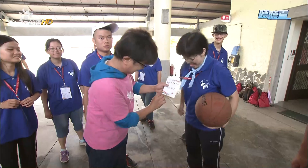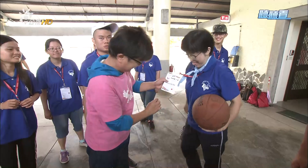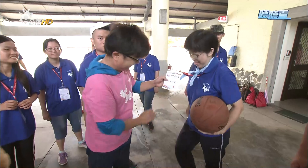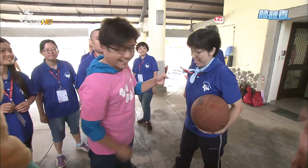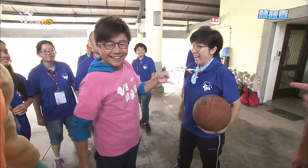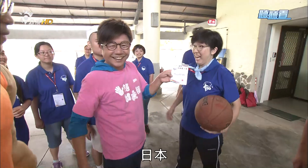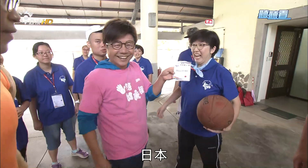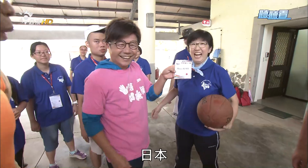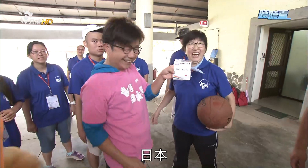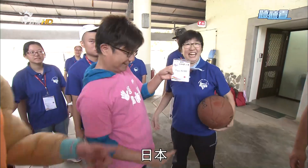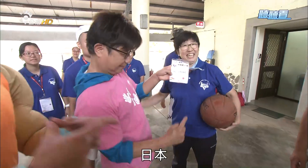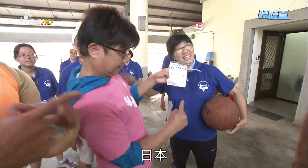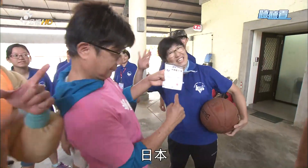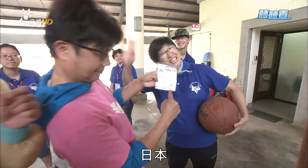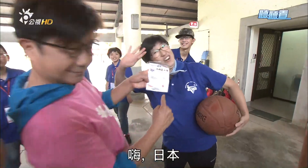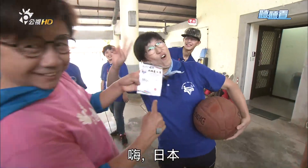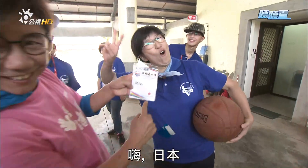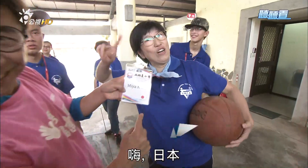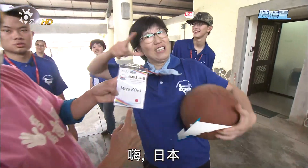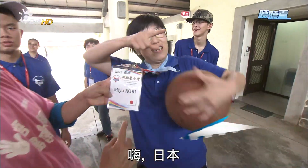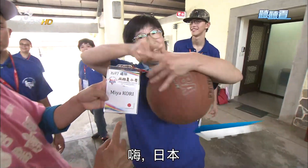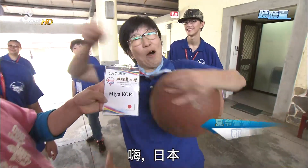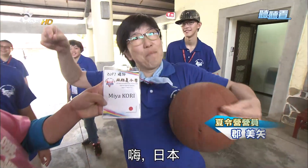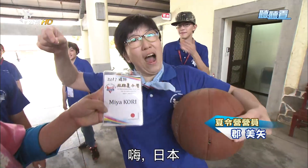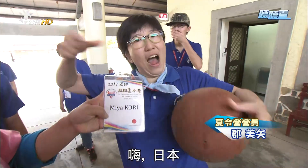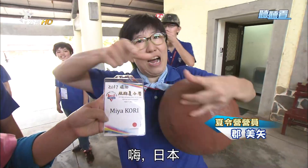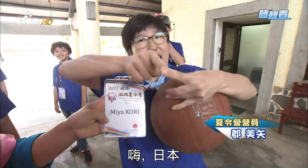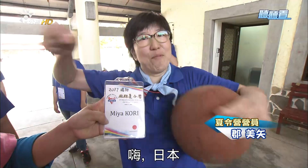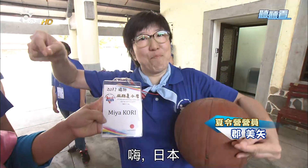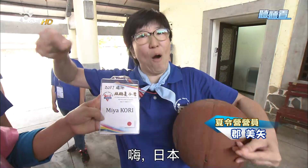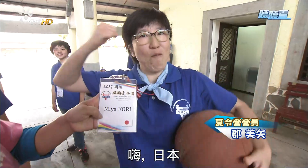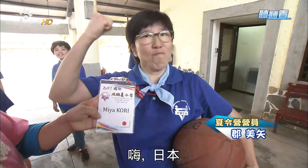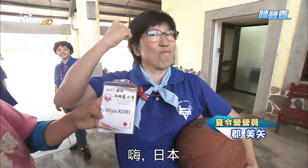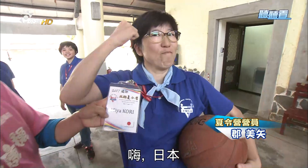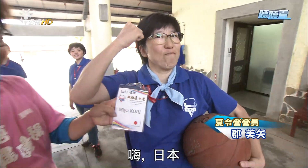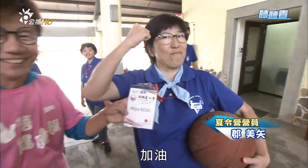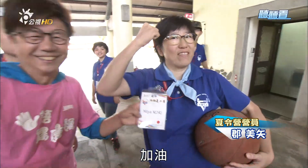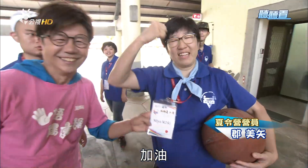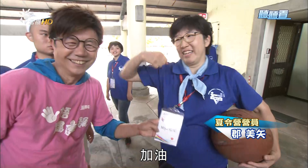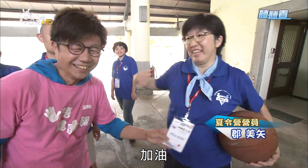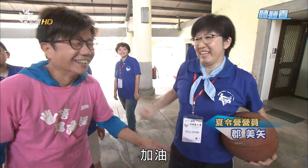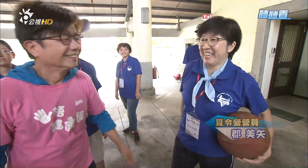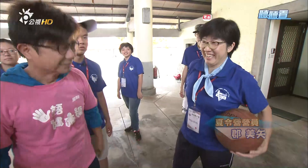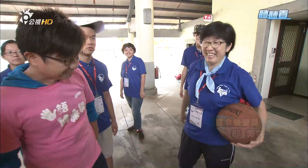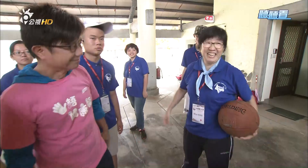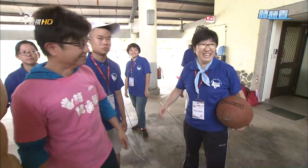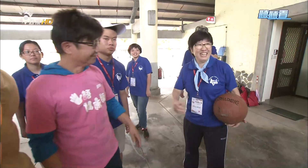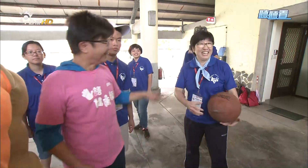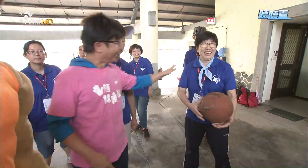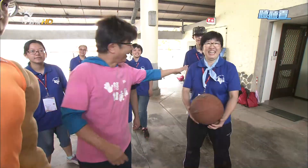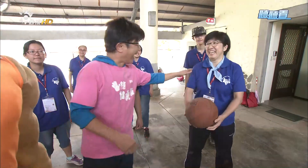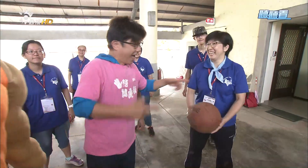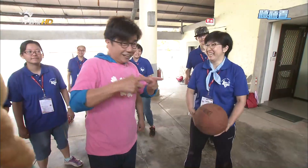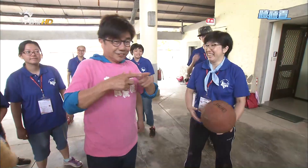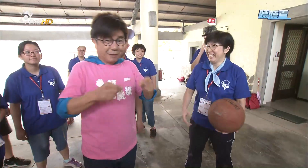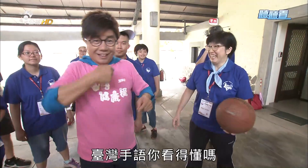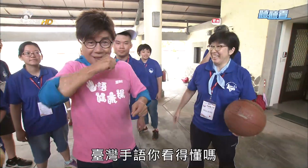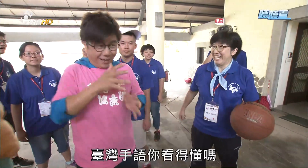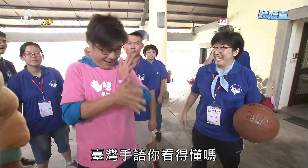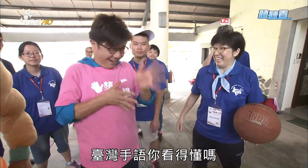哎呦，日本啊！ 哎，嗨， 日本， 日本，加油！啊， 哎，台湾手语